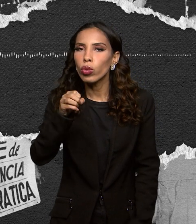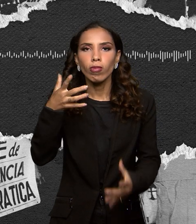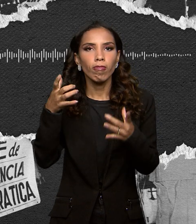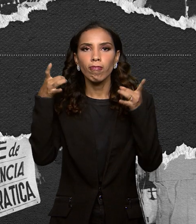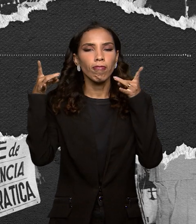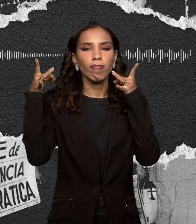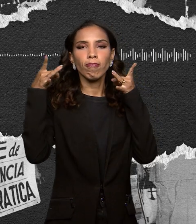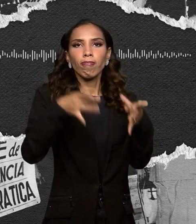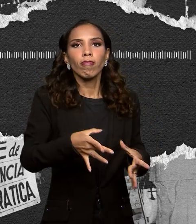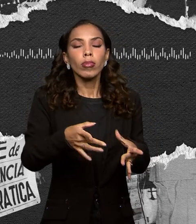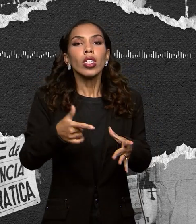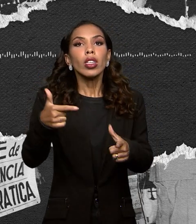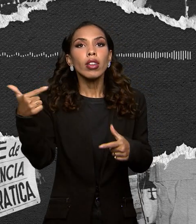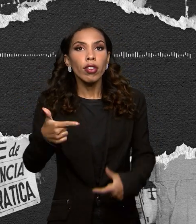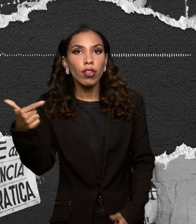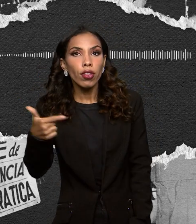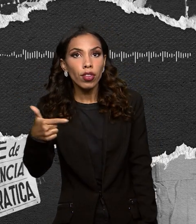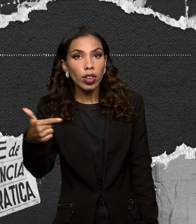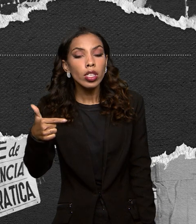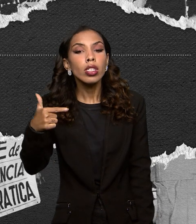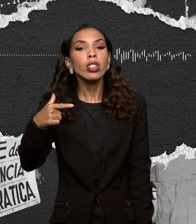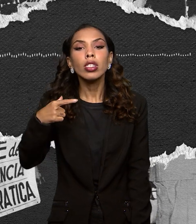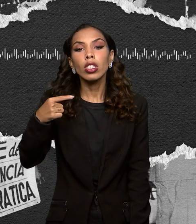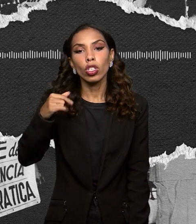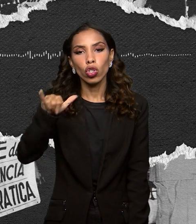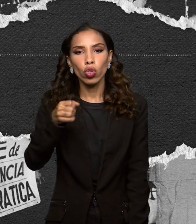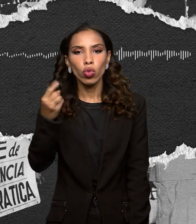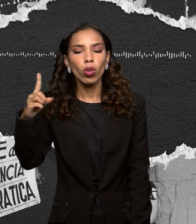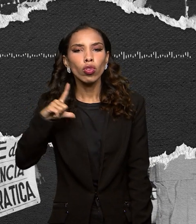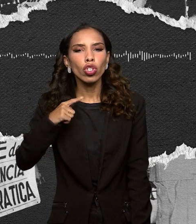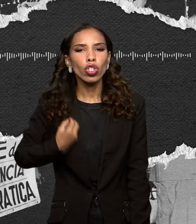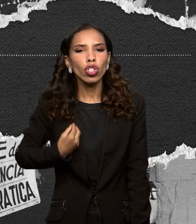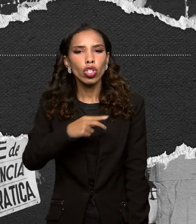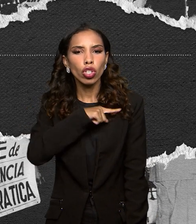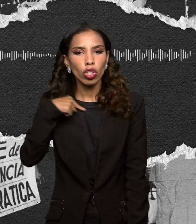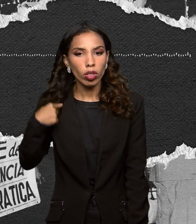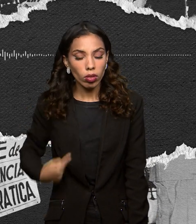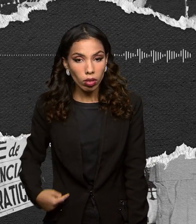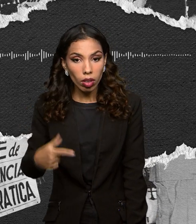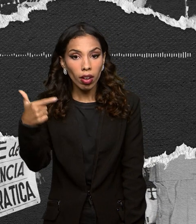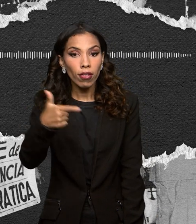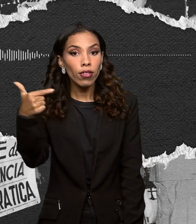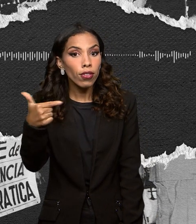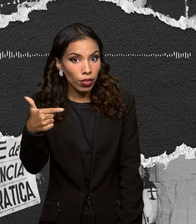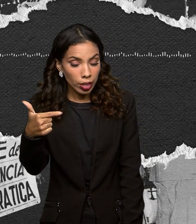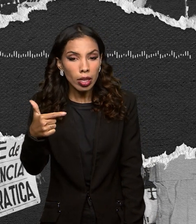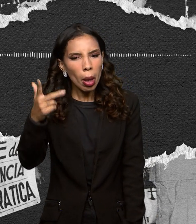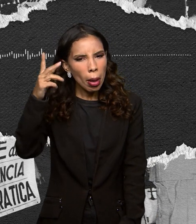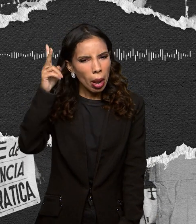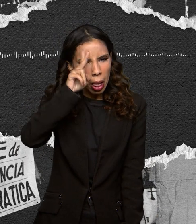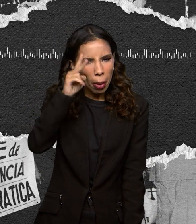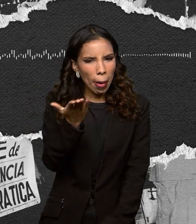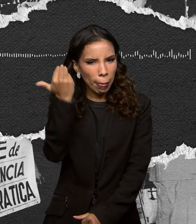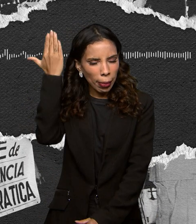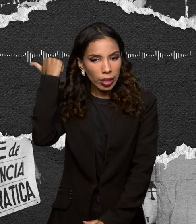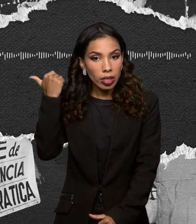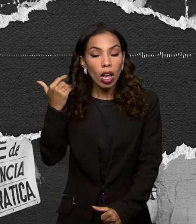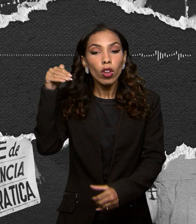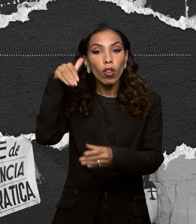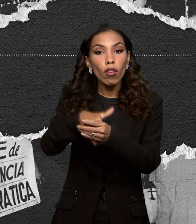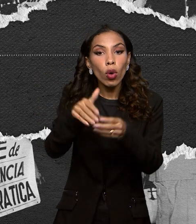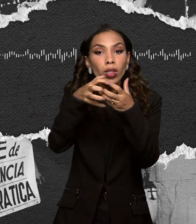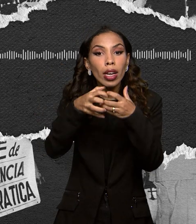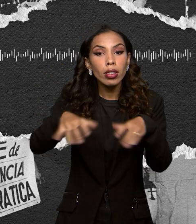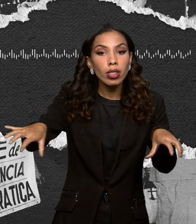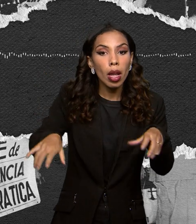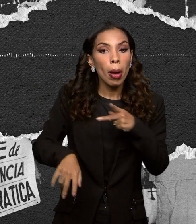vice João Goulart estava na China em missão oficial. O vice, vale lembrar, era votado separadamente do presidente nessa